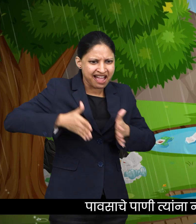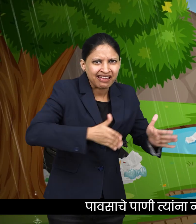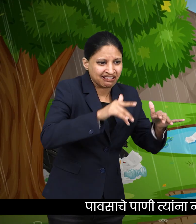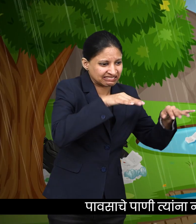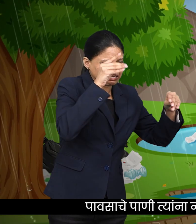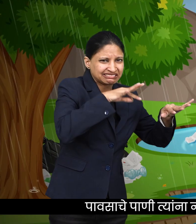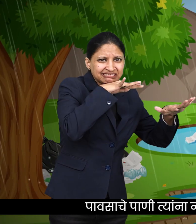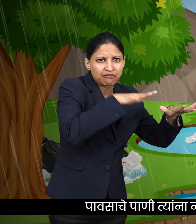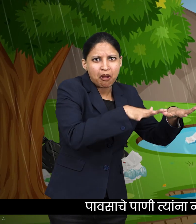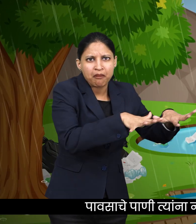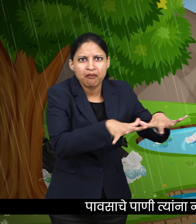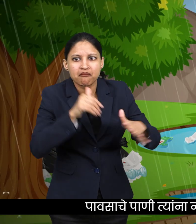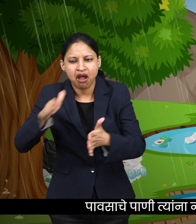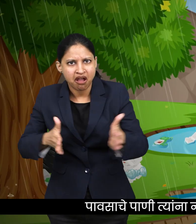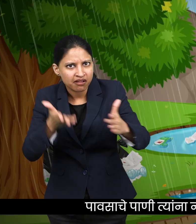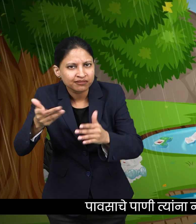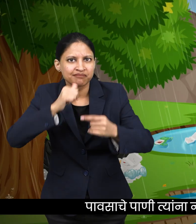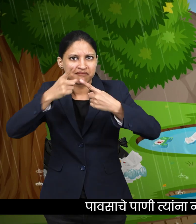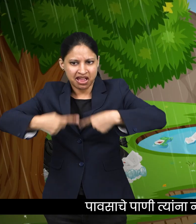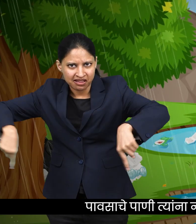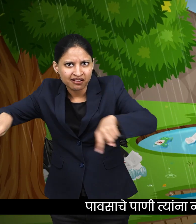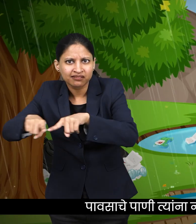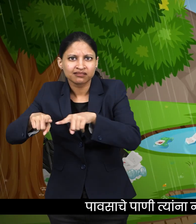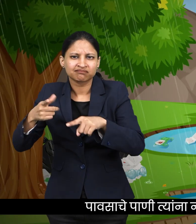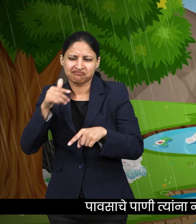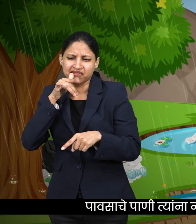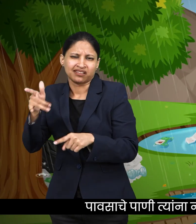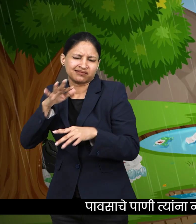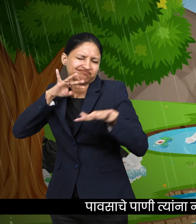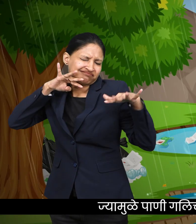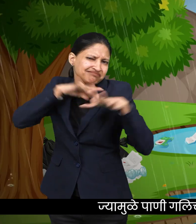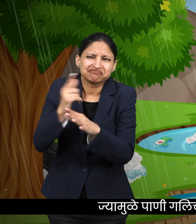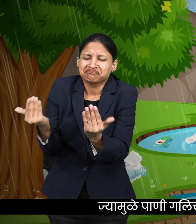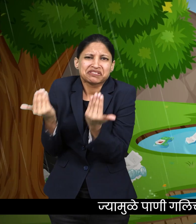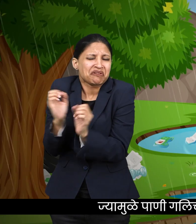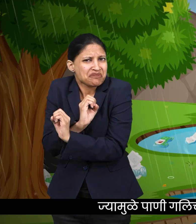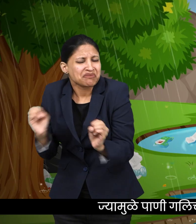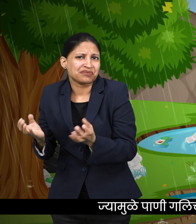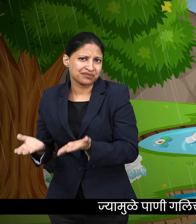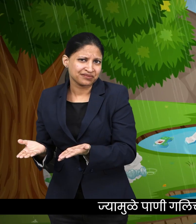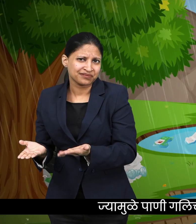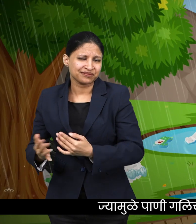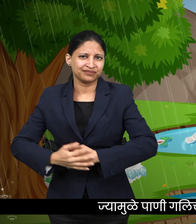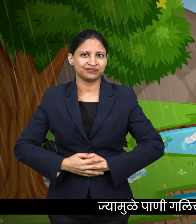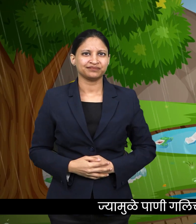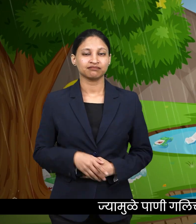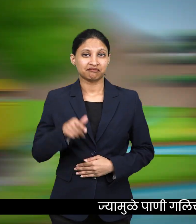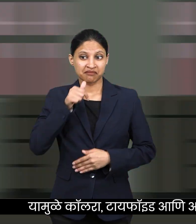पाणी त्यांना नद्या आणि तलावांमध्ये वाहून नेते, त्यामुळे पाणी गलिच्छ.